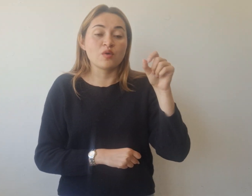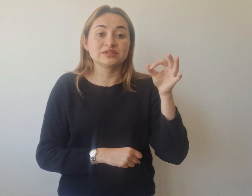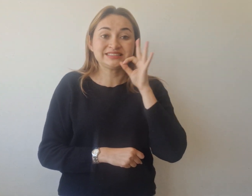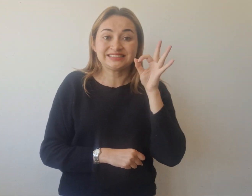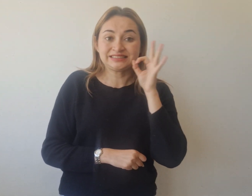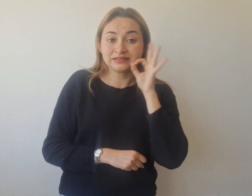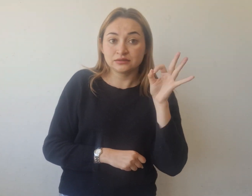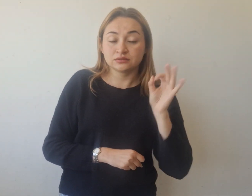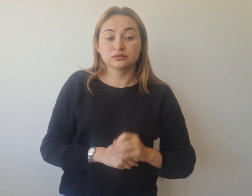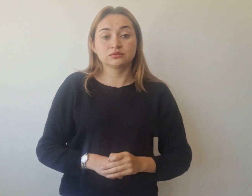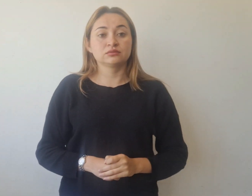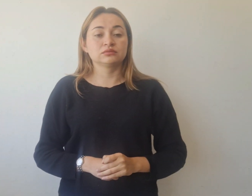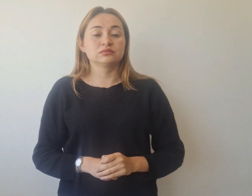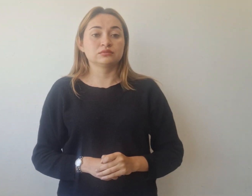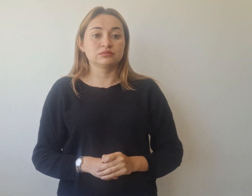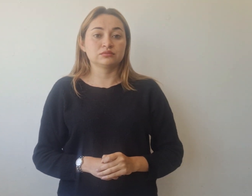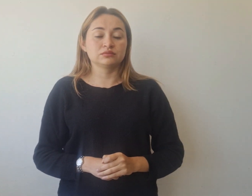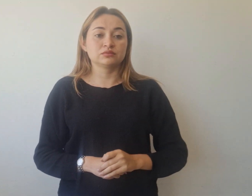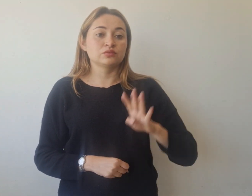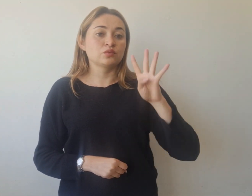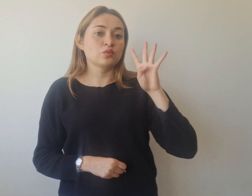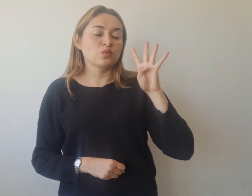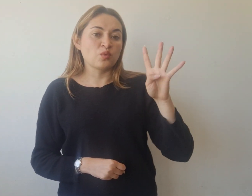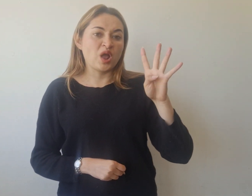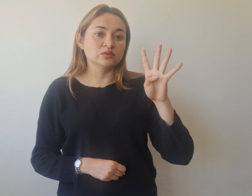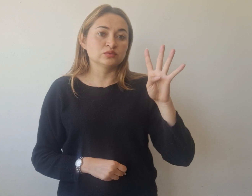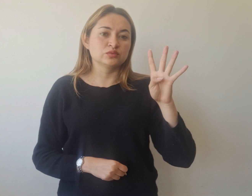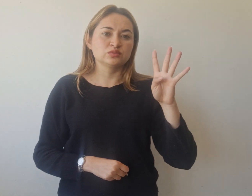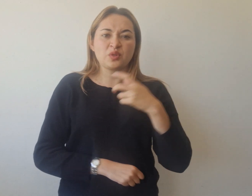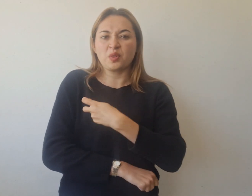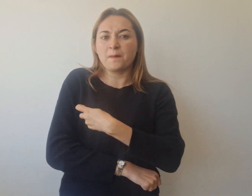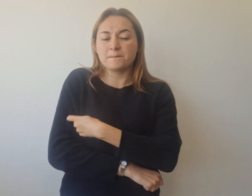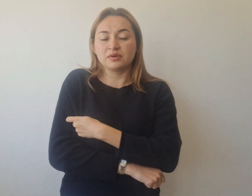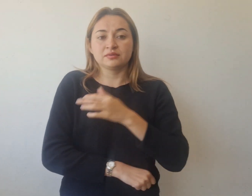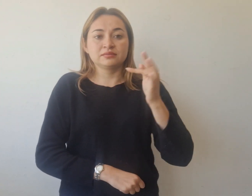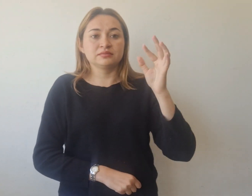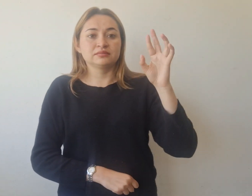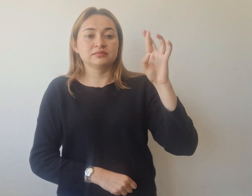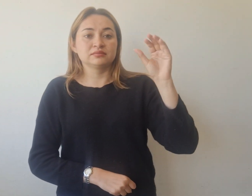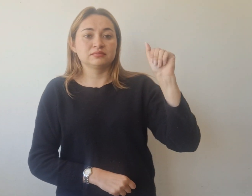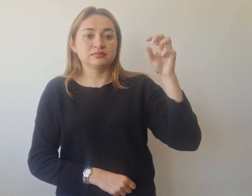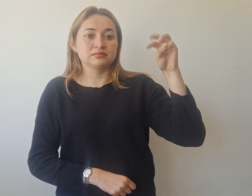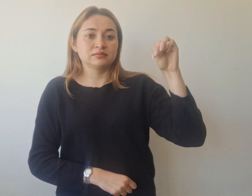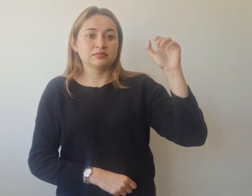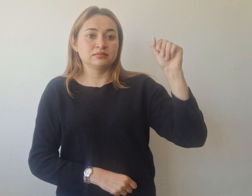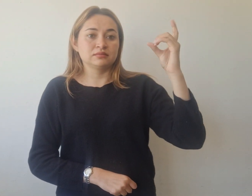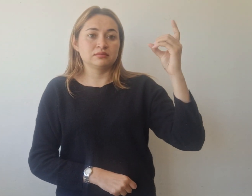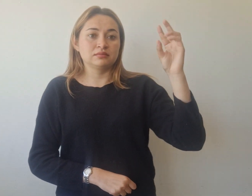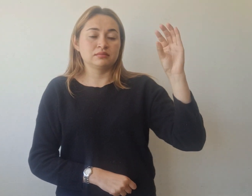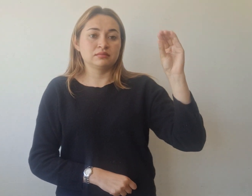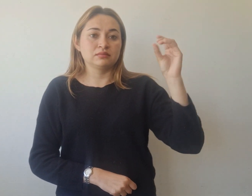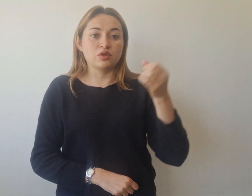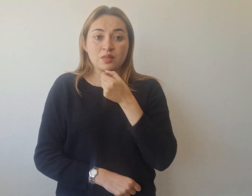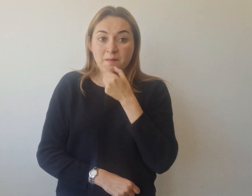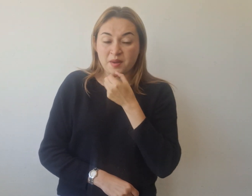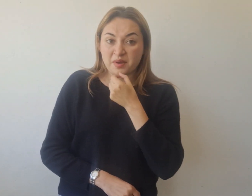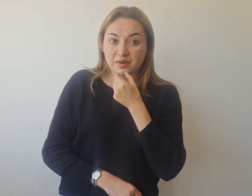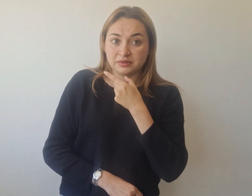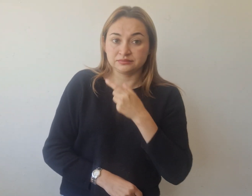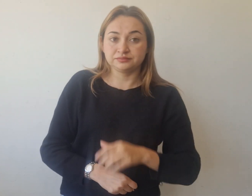sintética tusci cuatro ampolletas de Tramadol 41 ampolletas de morfina y una ampolleta de